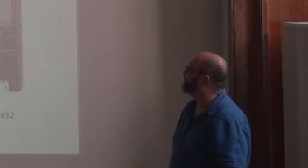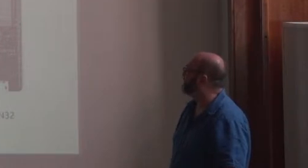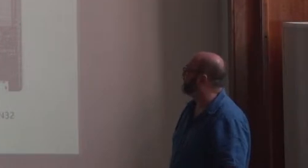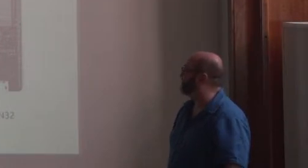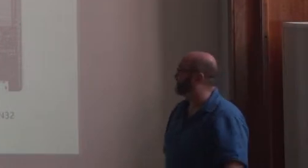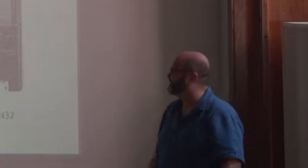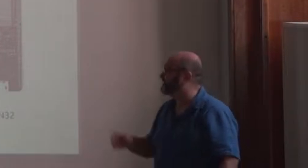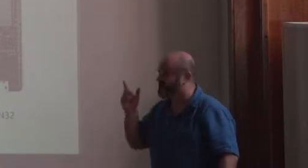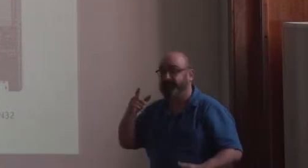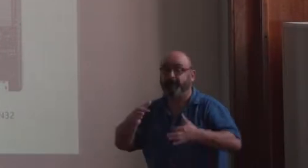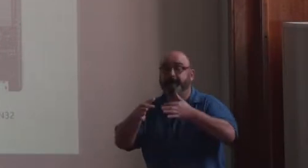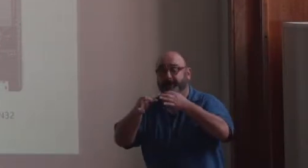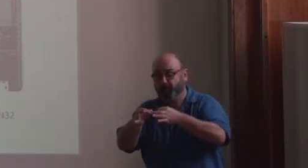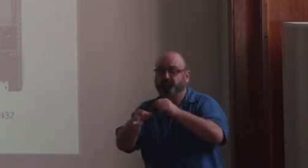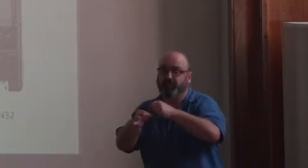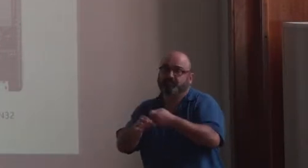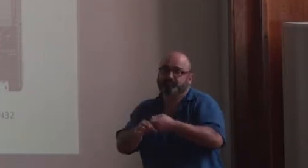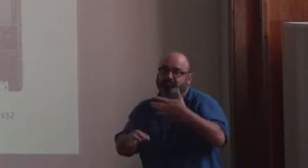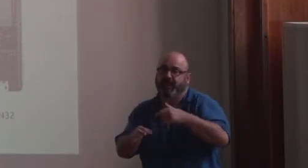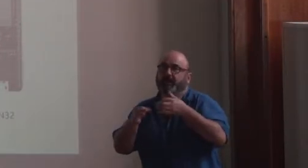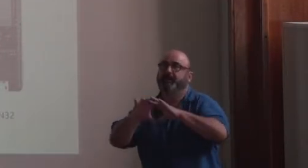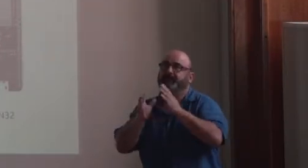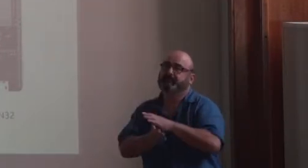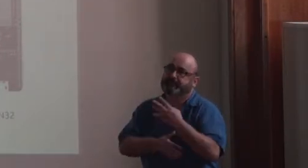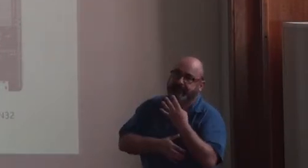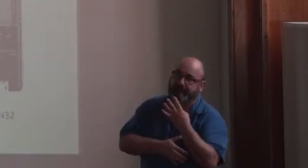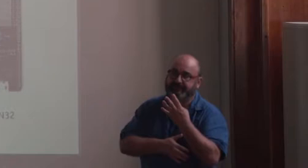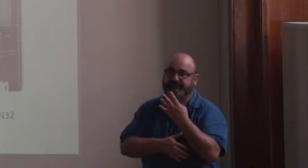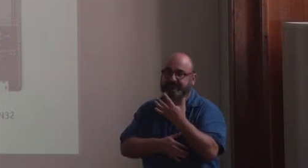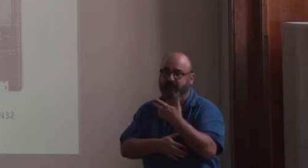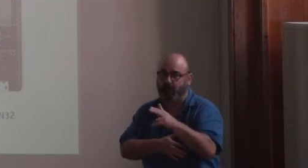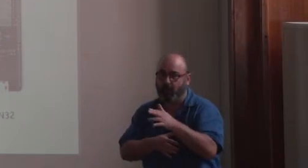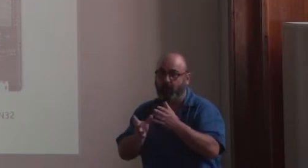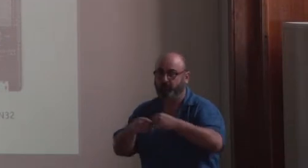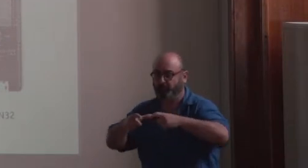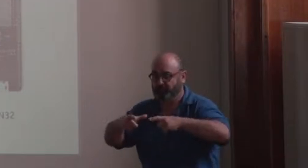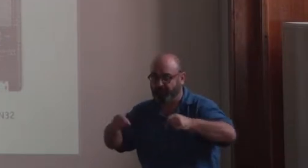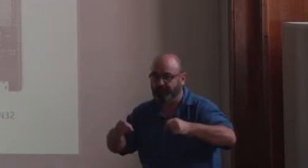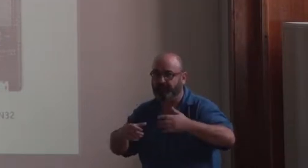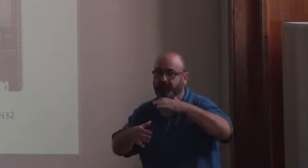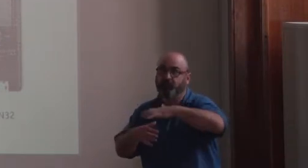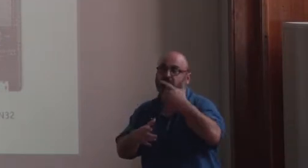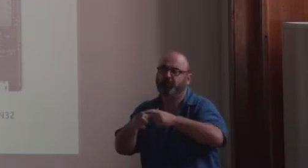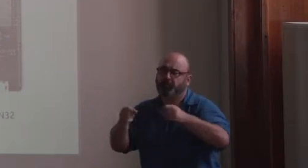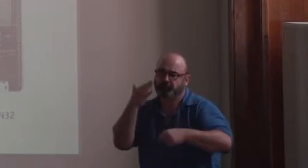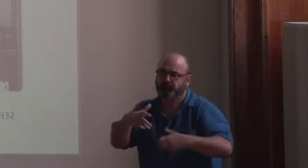Donc là, la puce est quand même plus chère. On est dans les 4-5 euros pour la puce, plus la board. Donc vous connaissez le prix